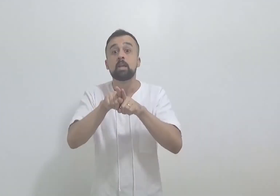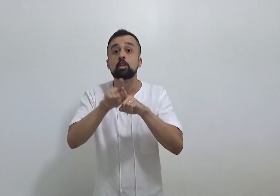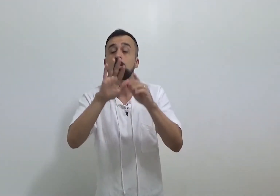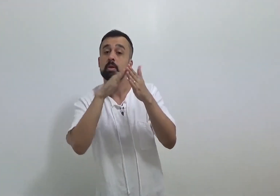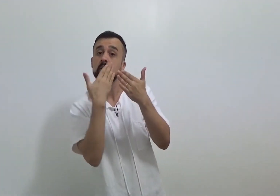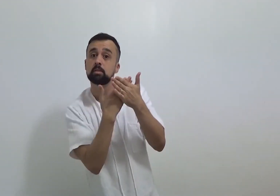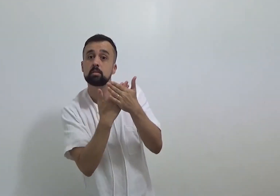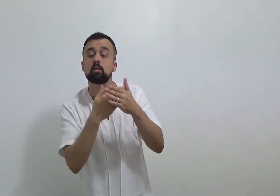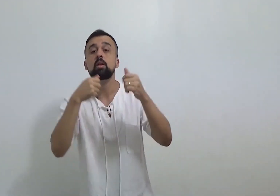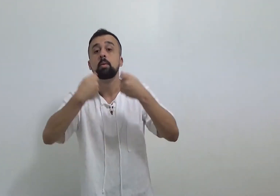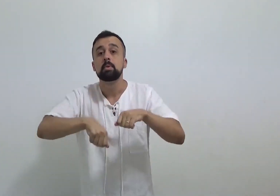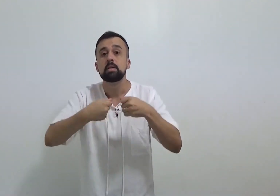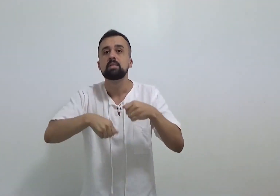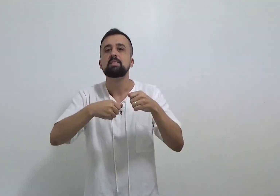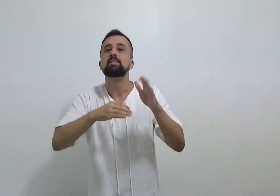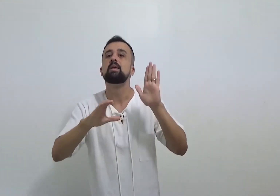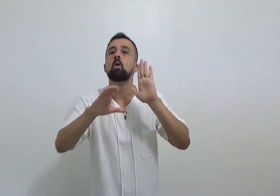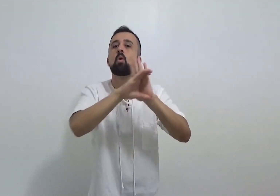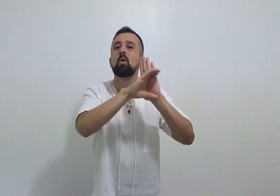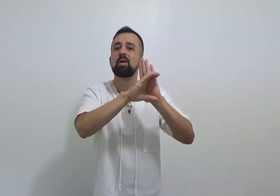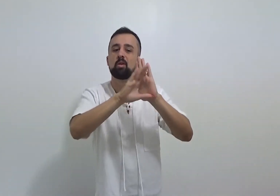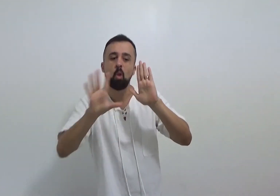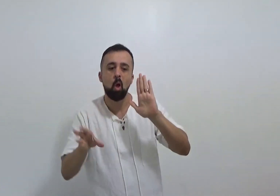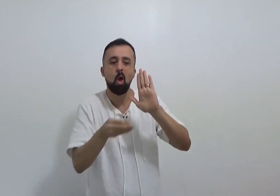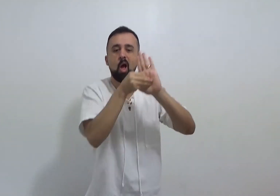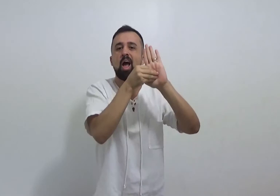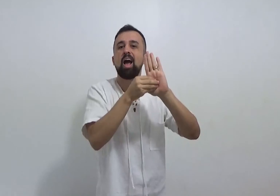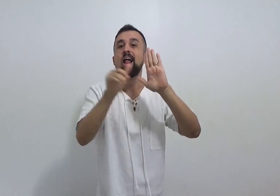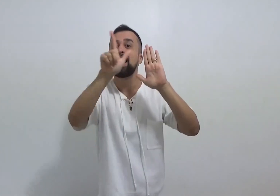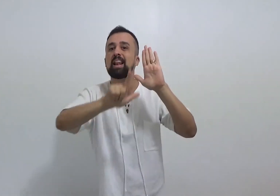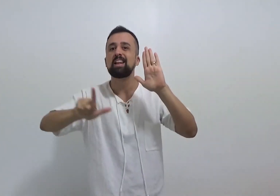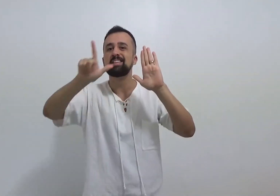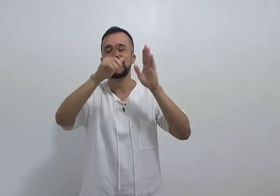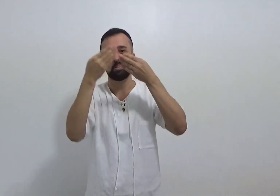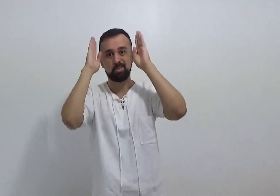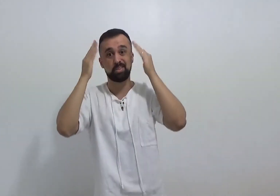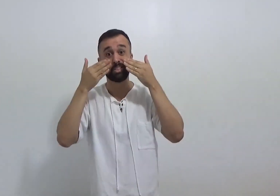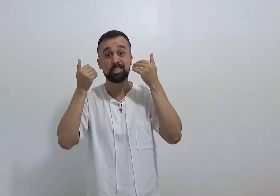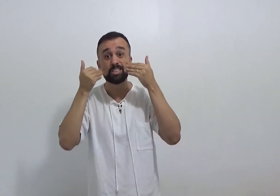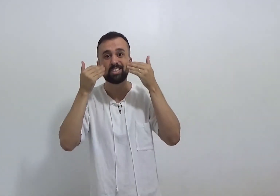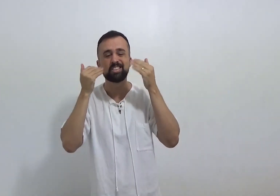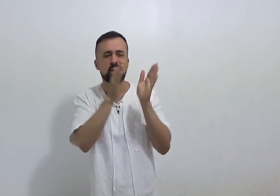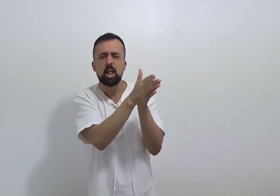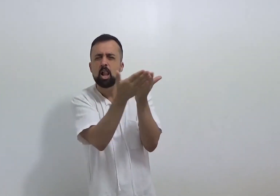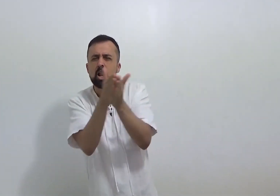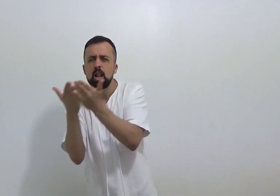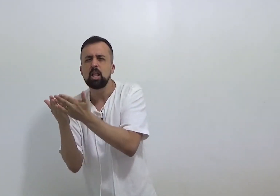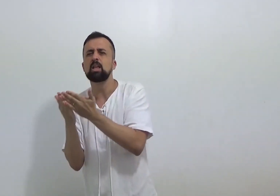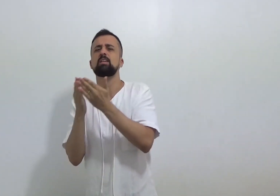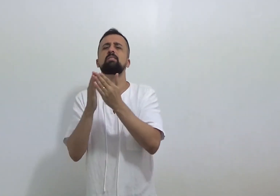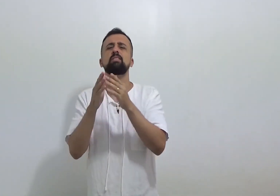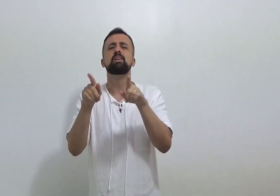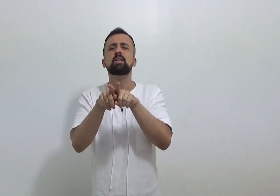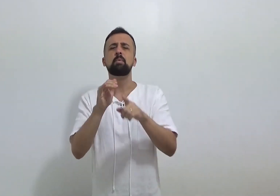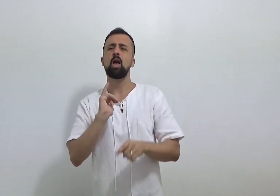Viram só? A escola também pode incorporar a literatura indígena ao currículo escolar.